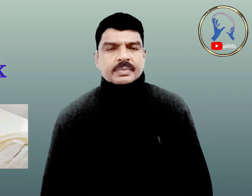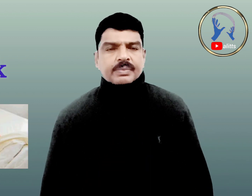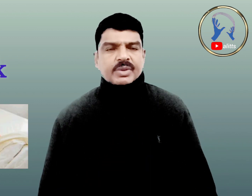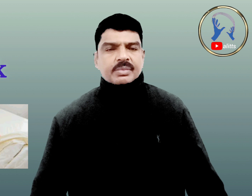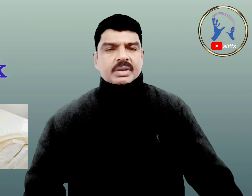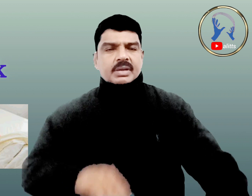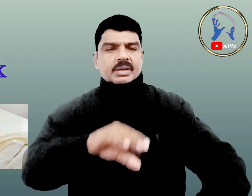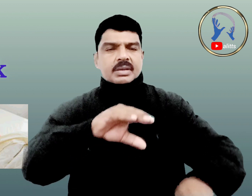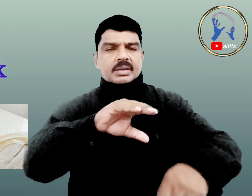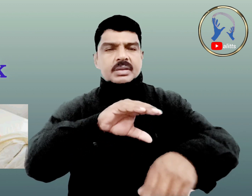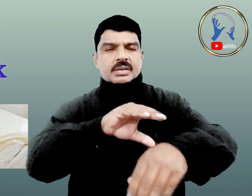बीमार,